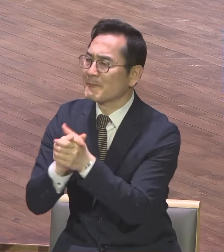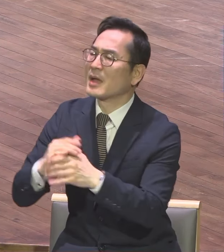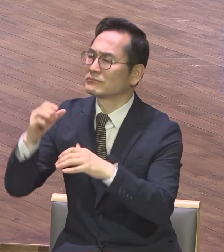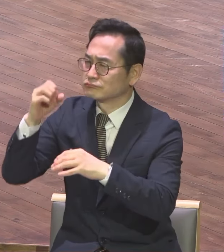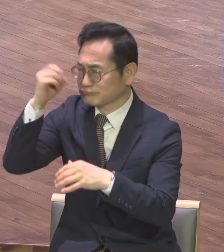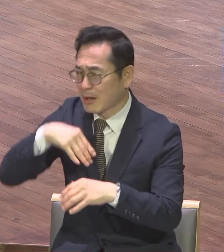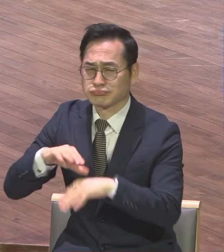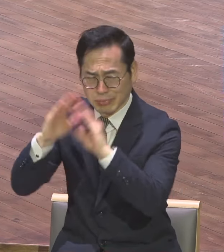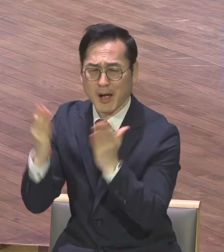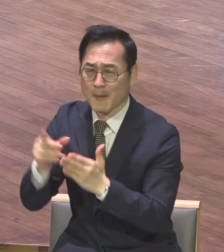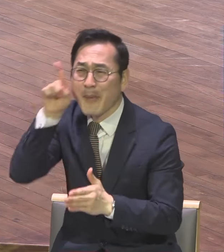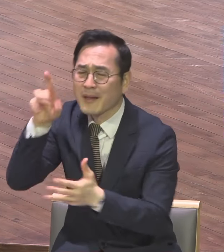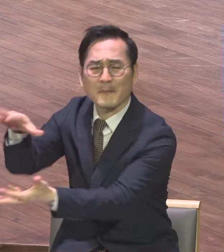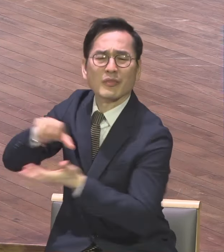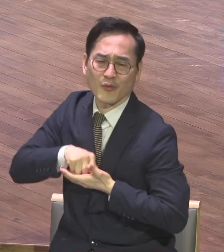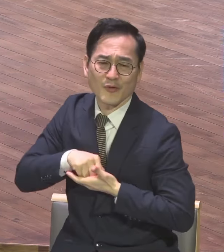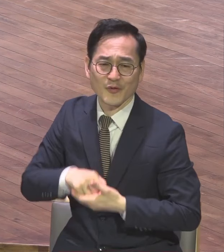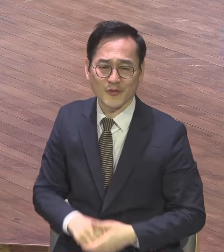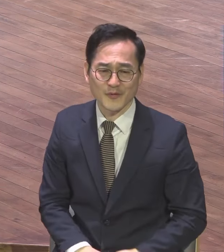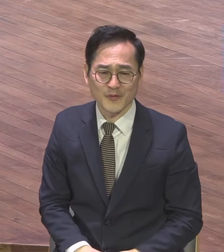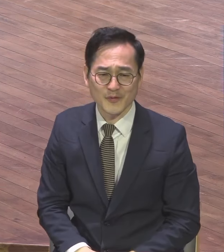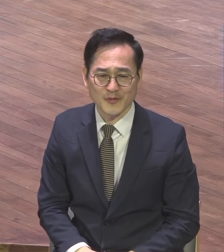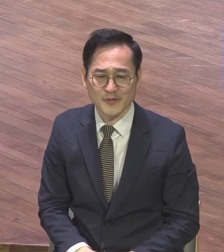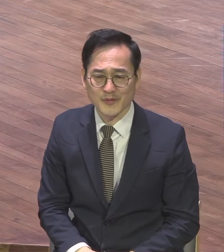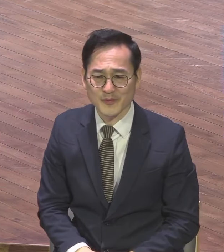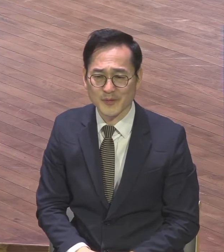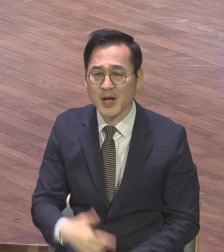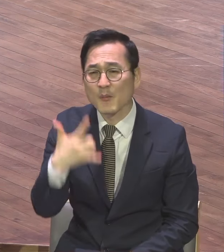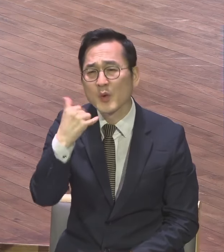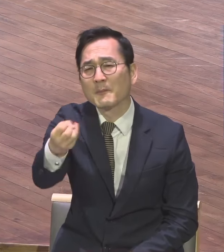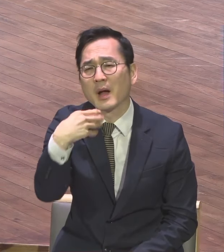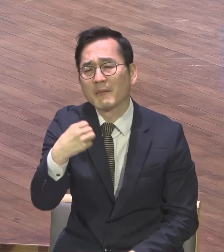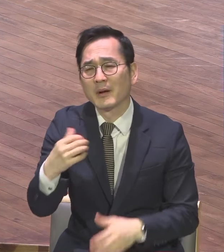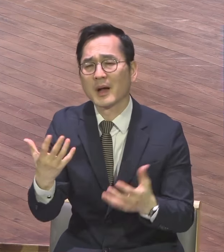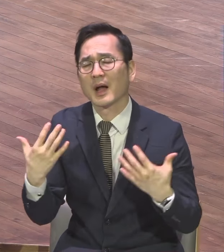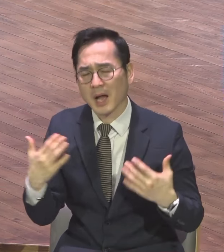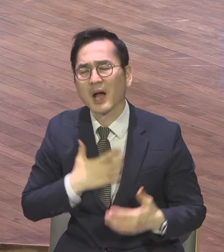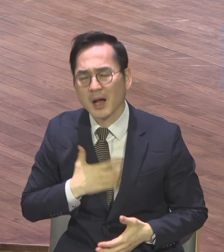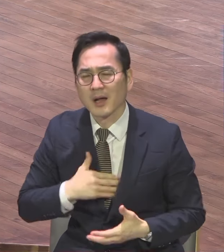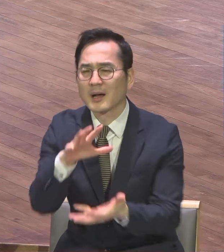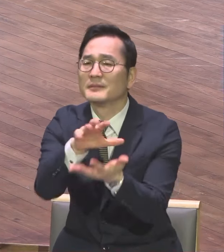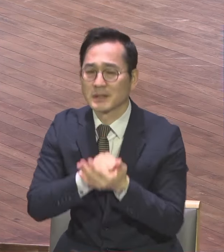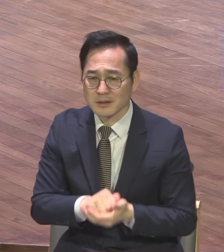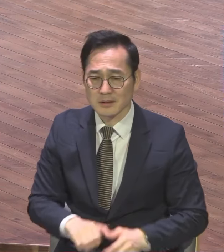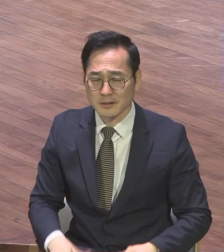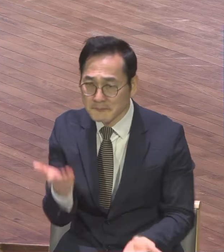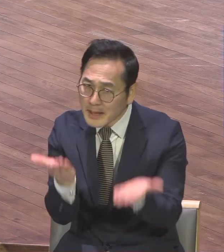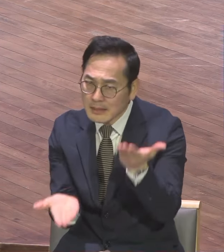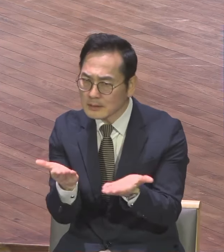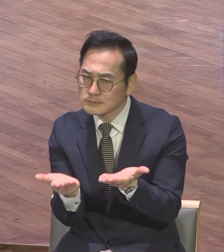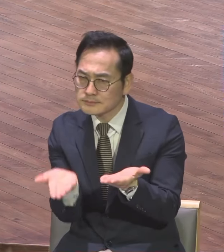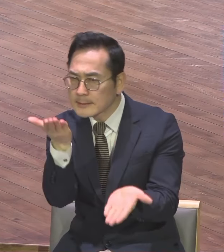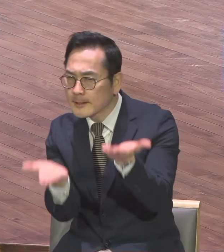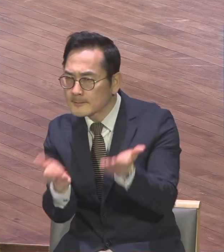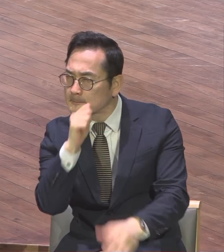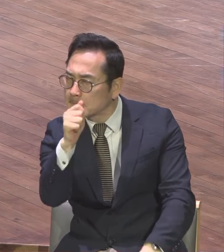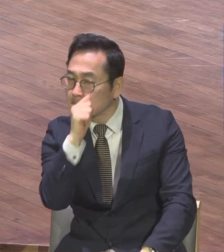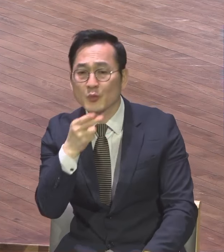받아들여. 부모님의 말씀을 그대로 받아들여. 판단할 능력이 없어요. 그대로